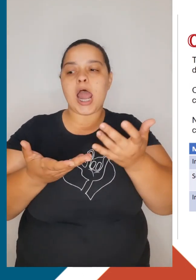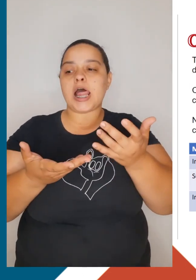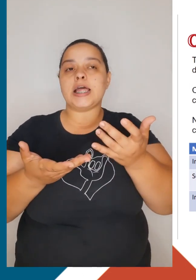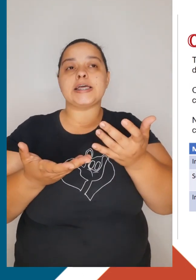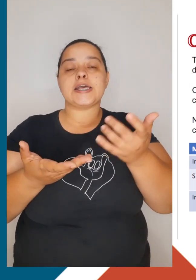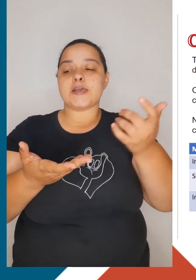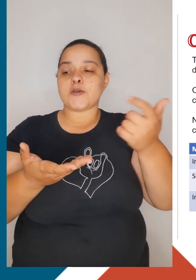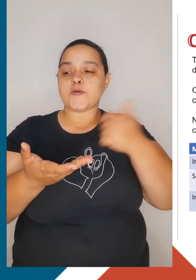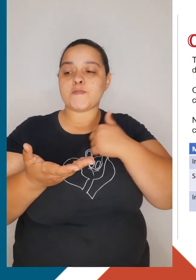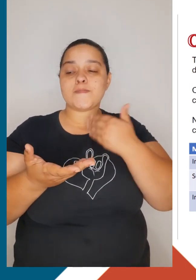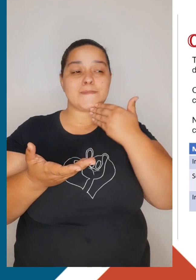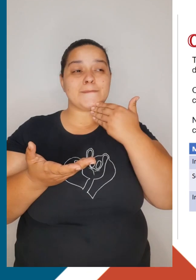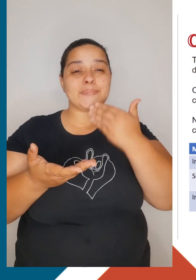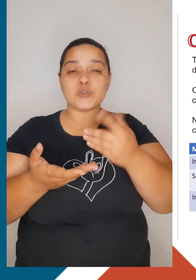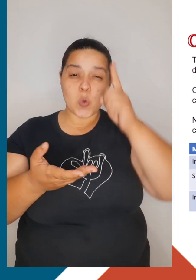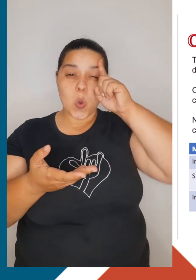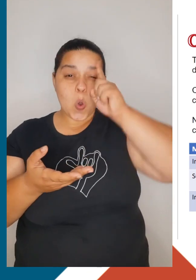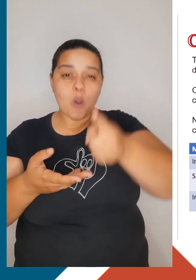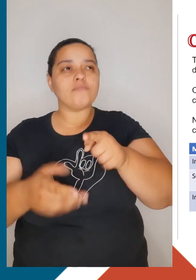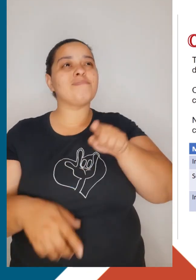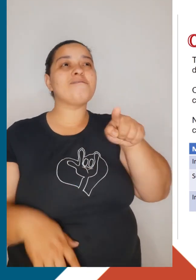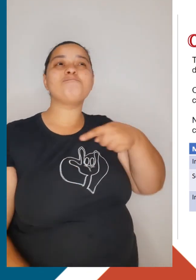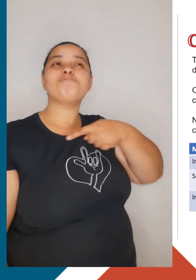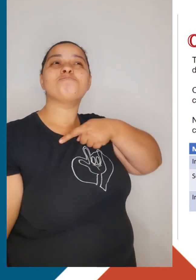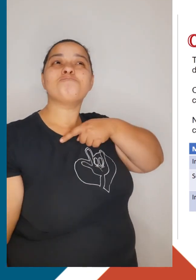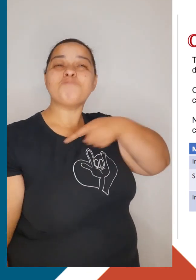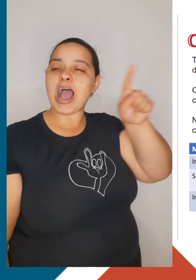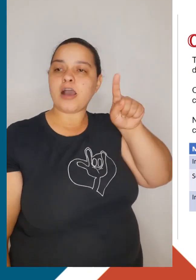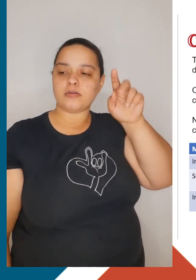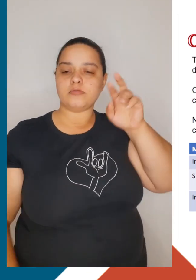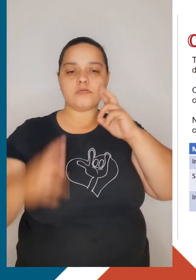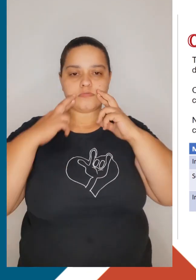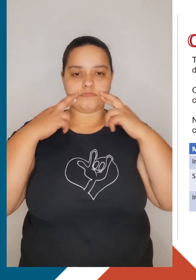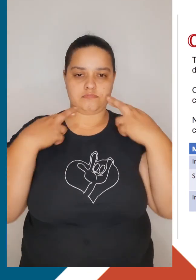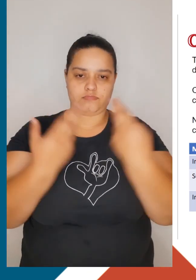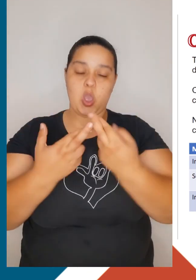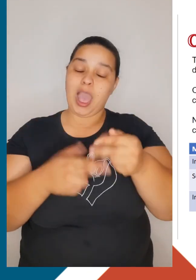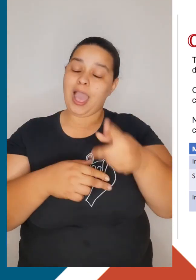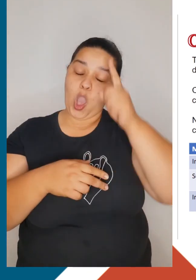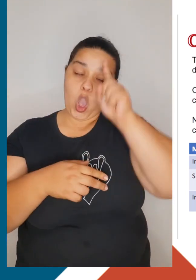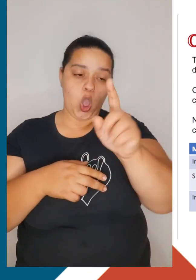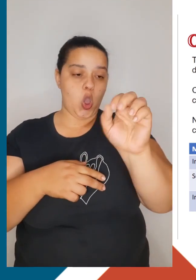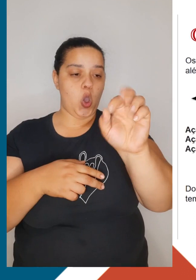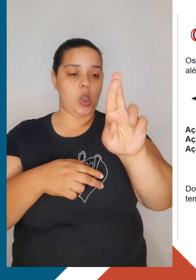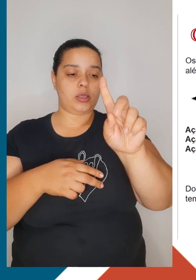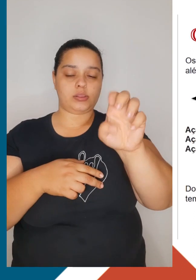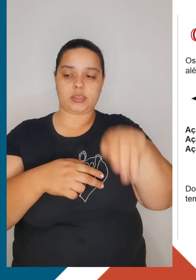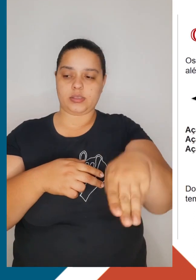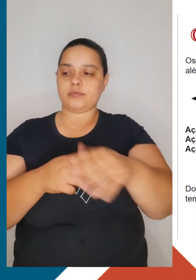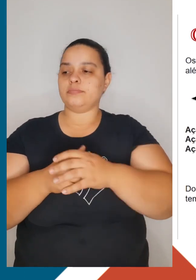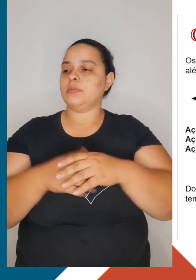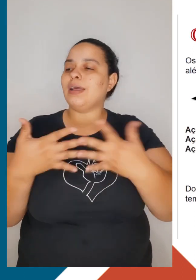vá à reunião, eu posso ordenar, vá à reunião. Aqui temos então uma ordem. E os